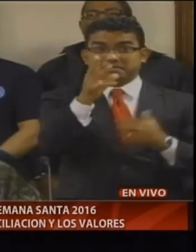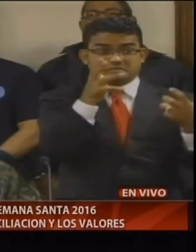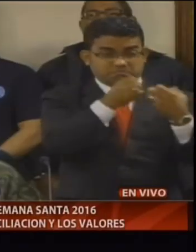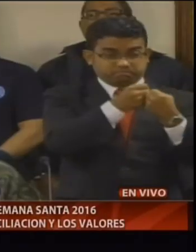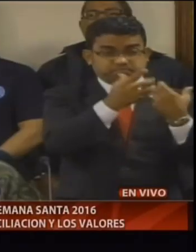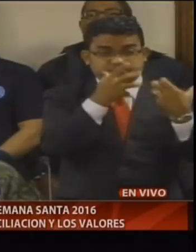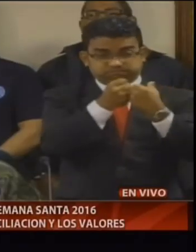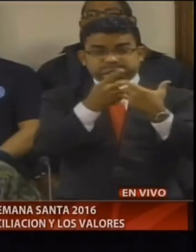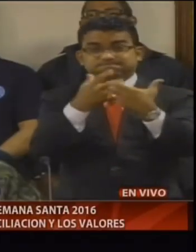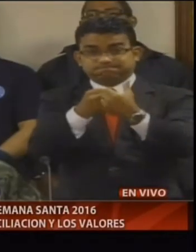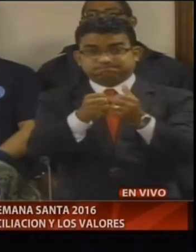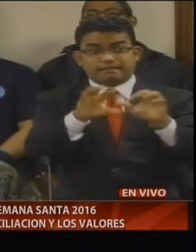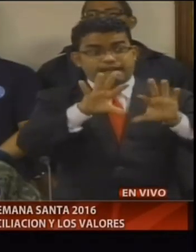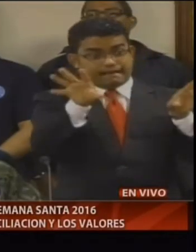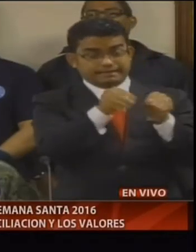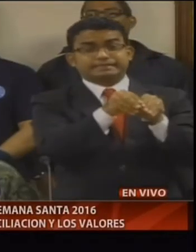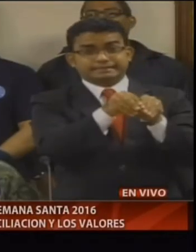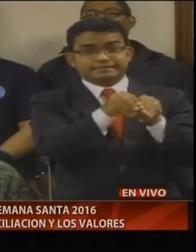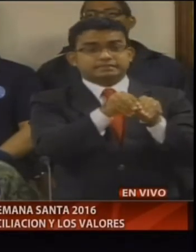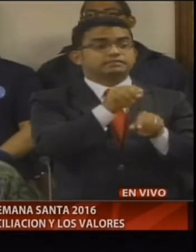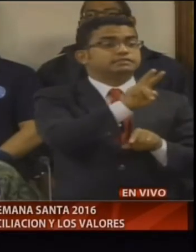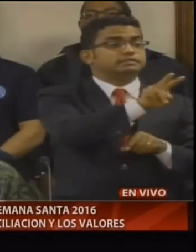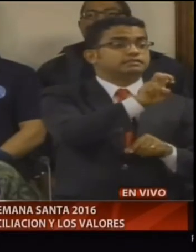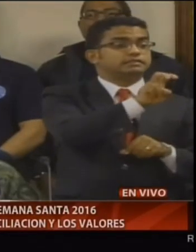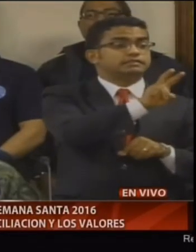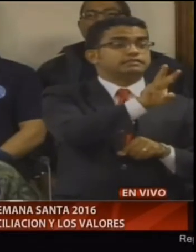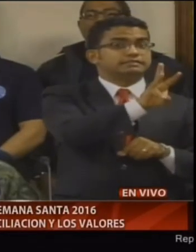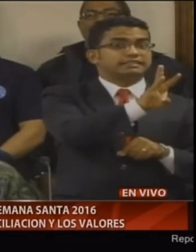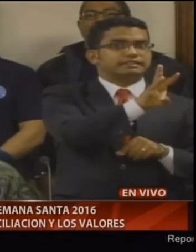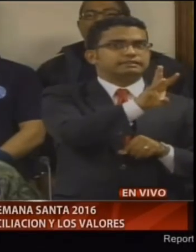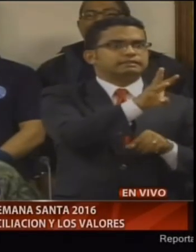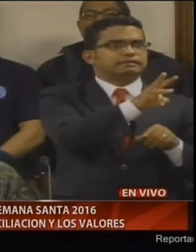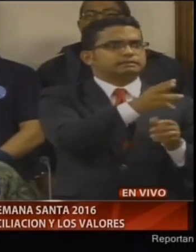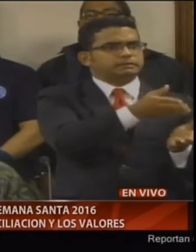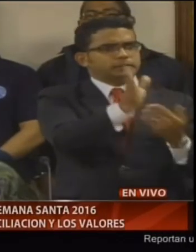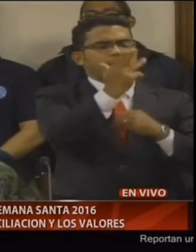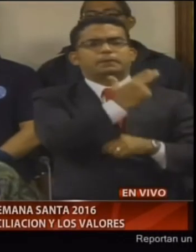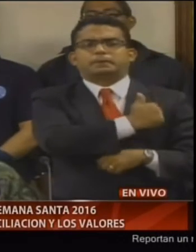de tránsito, resultando 226 personas afectadas